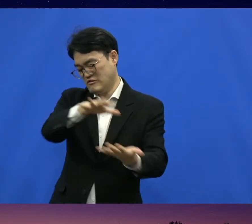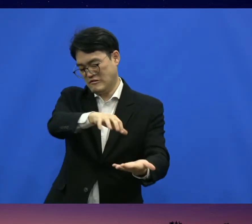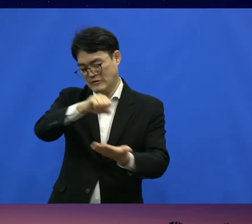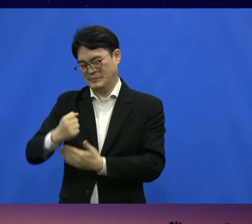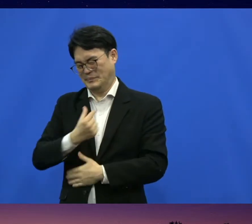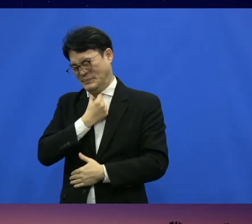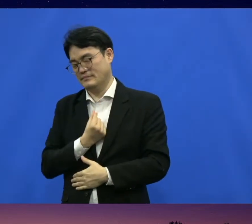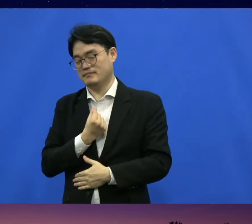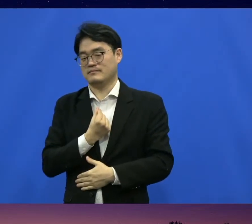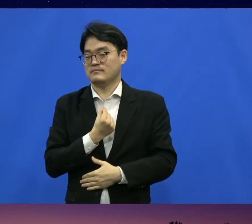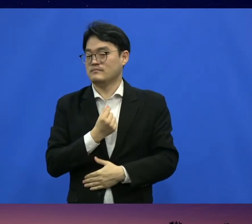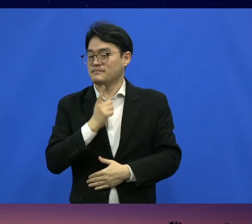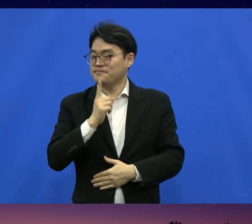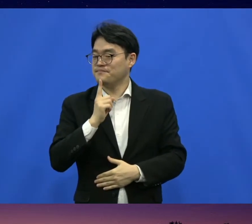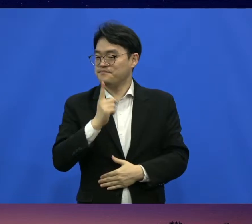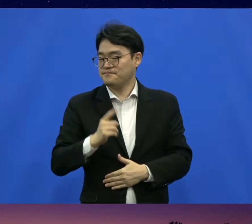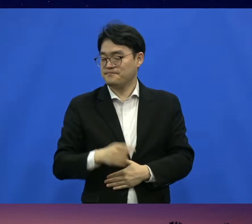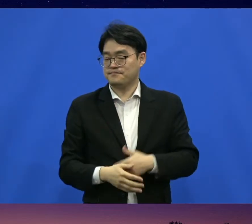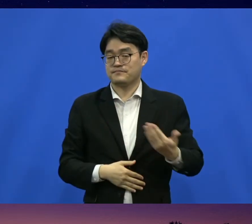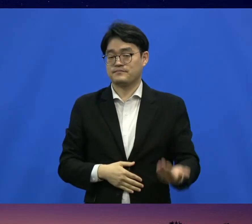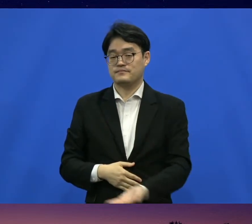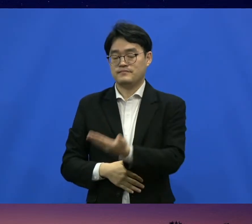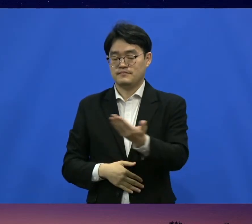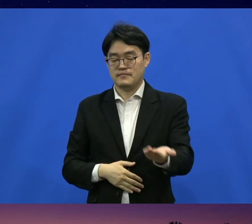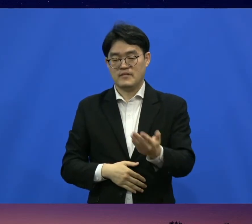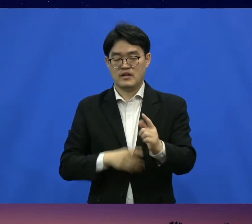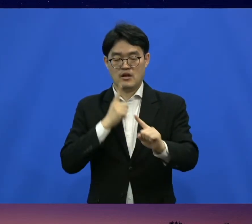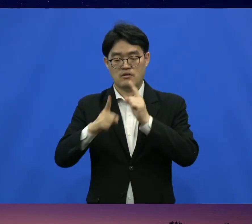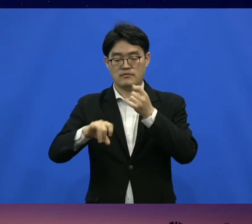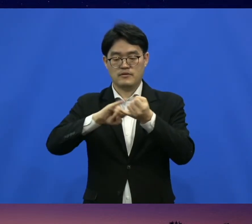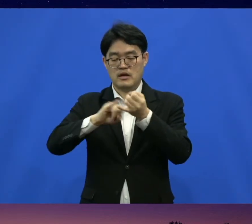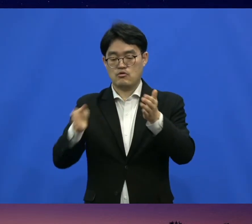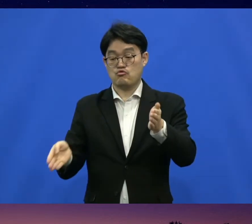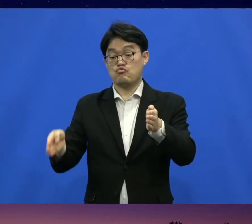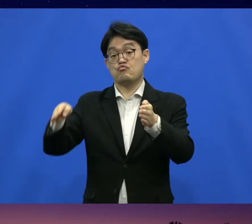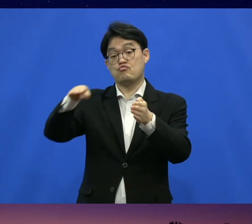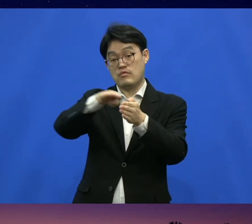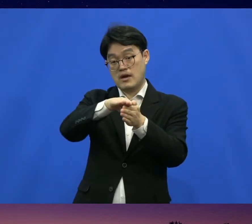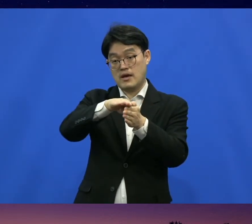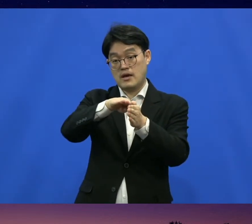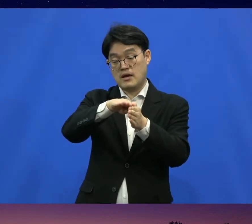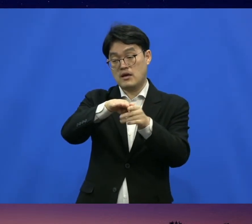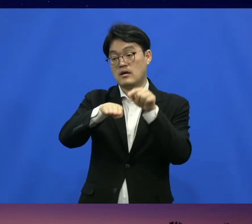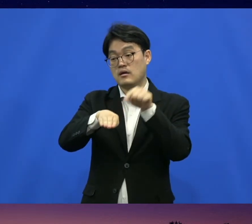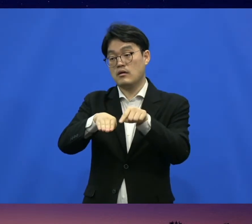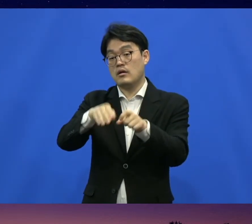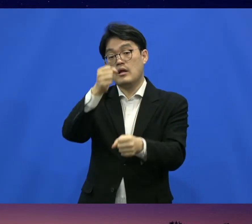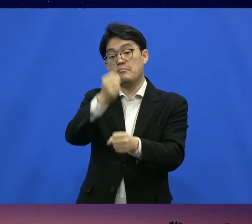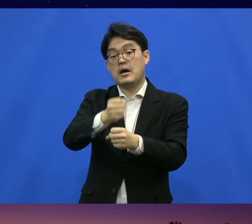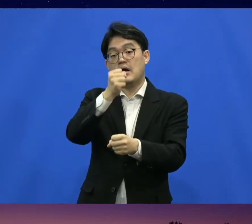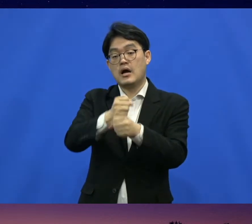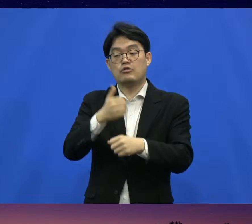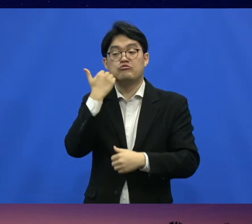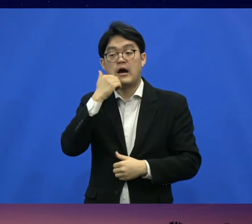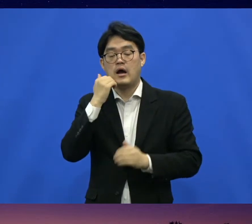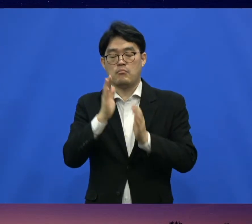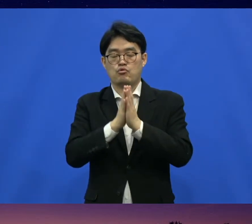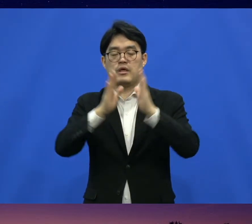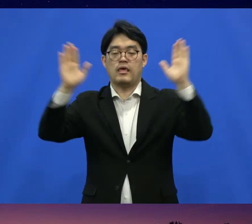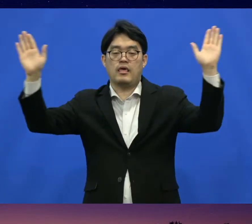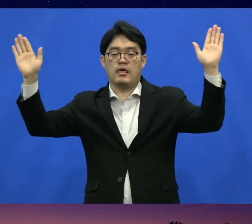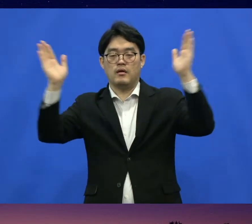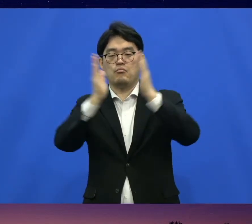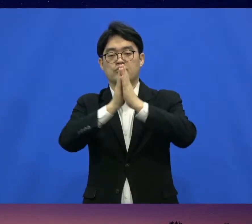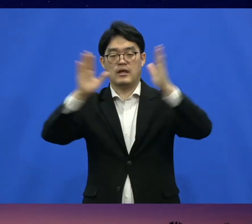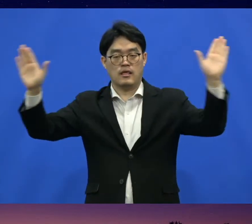하나님께서 출애굽의 과정에 모세에게 지시를 해서 만든 것이에요. 나무로 만들어진 건데 안팎은